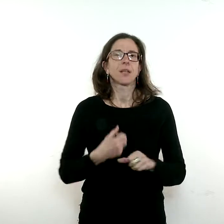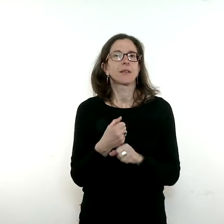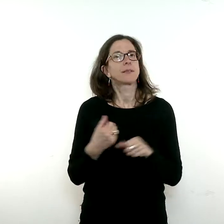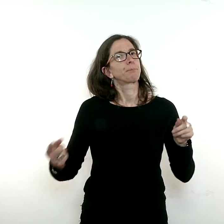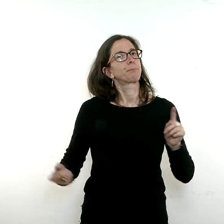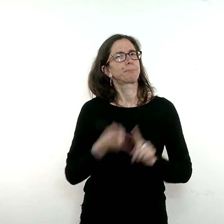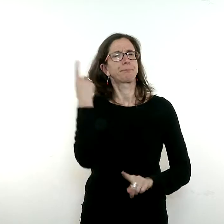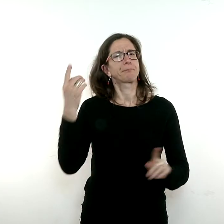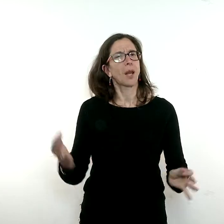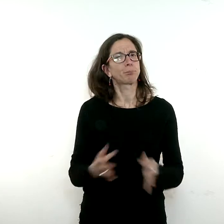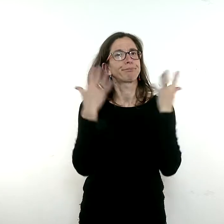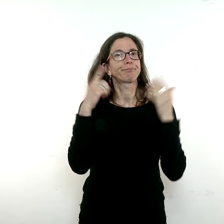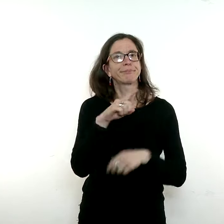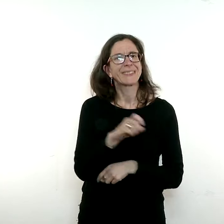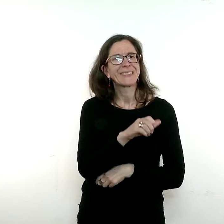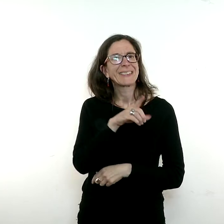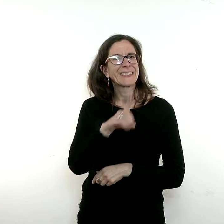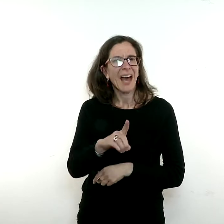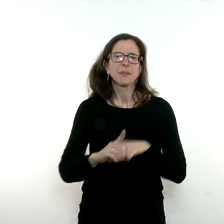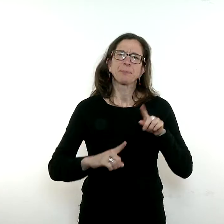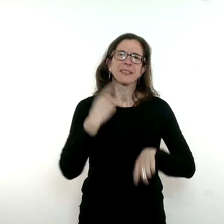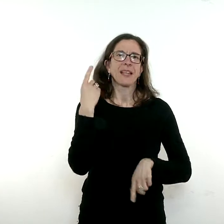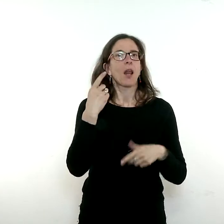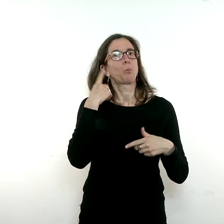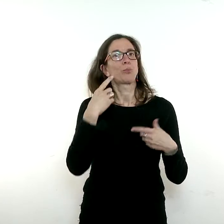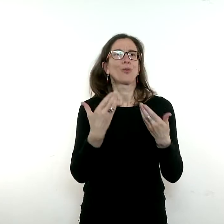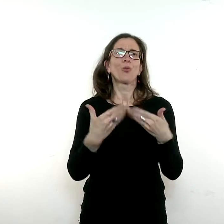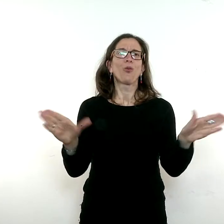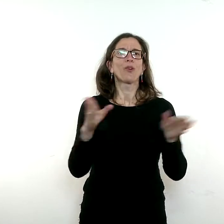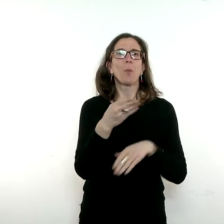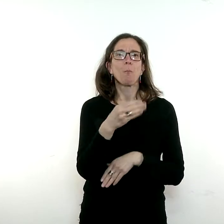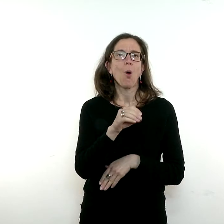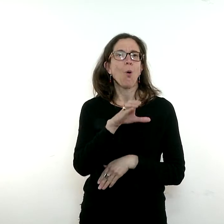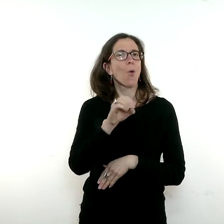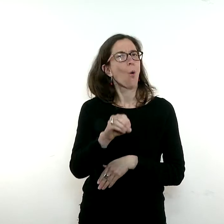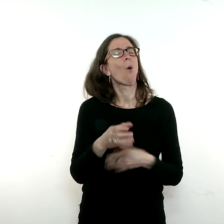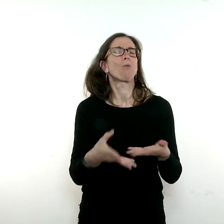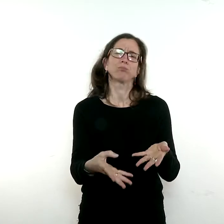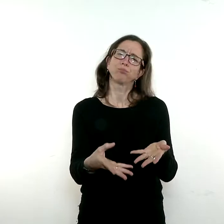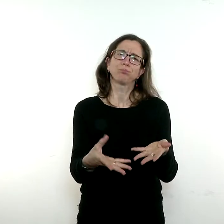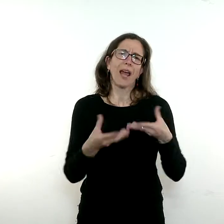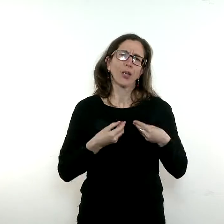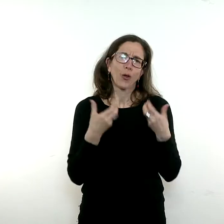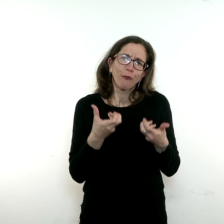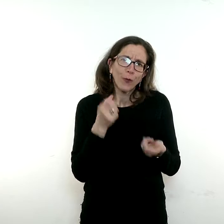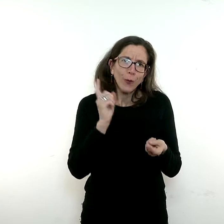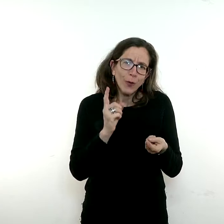sur les artistes dans la ville, comme cela a été le cas pour Support Surface il y a une 50aine d'années.